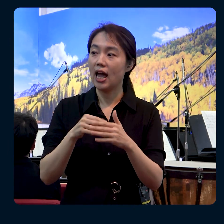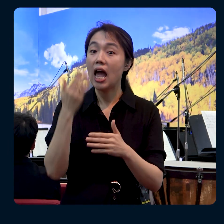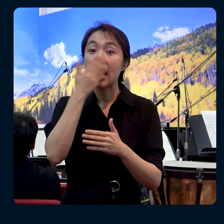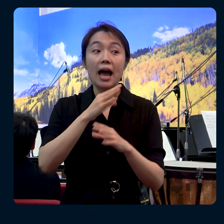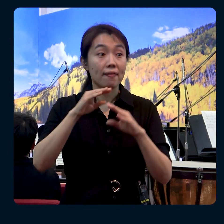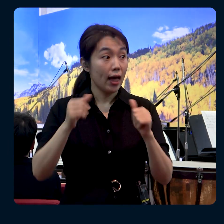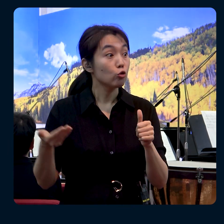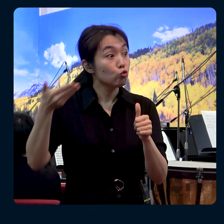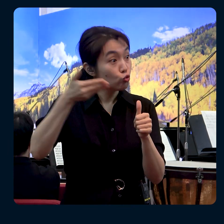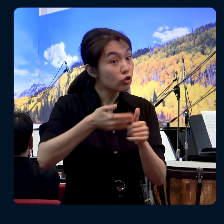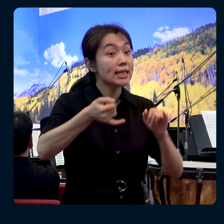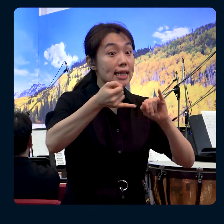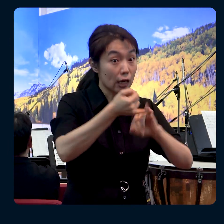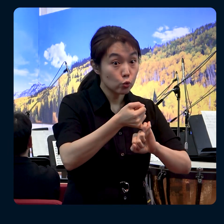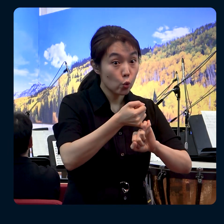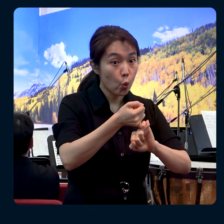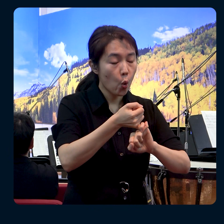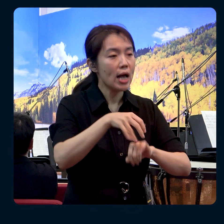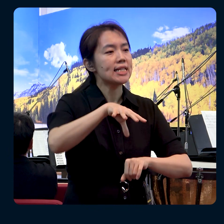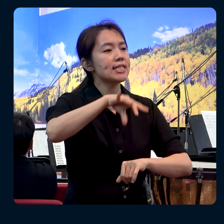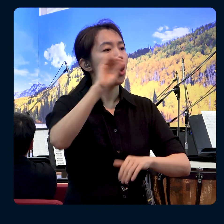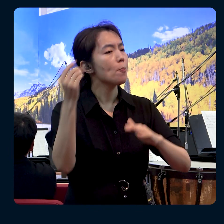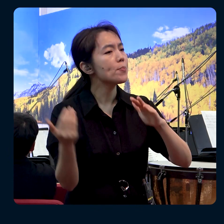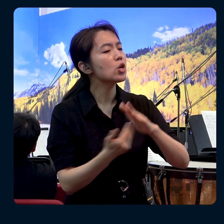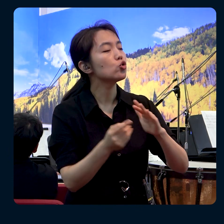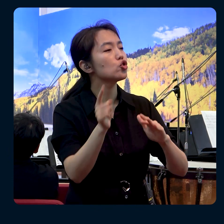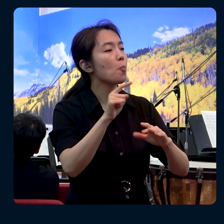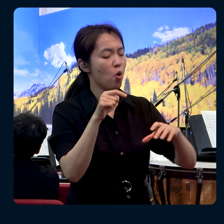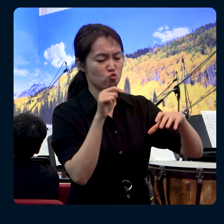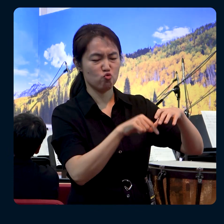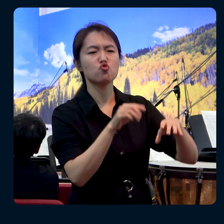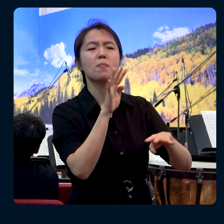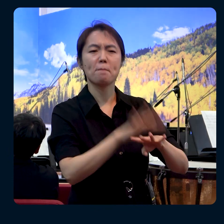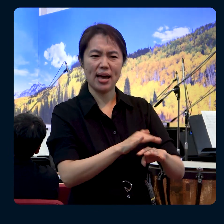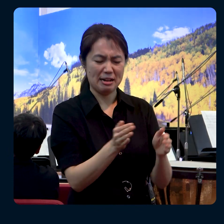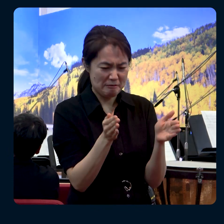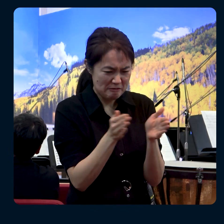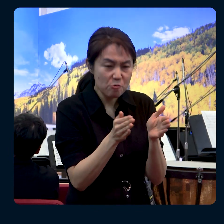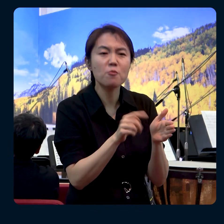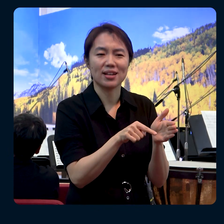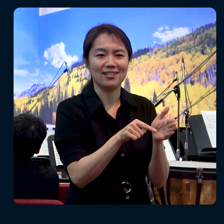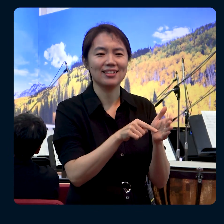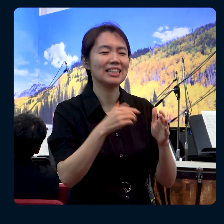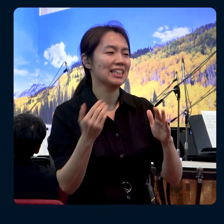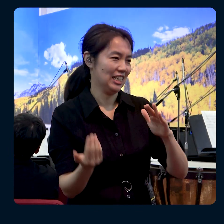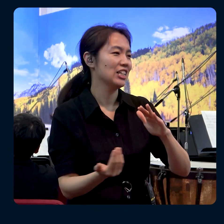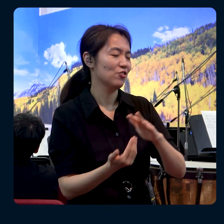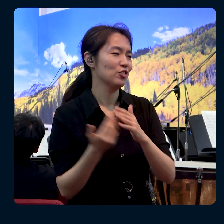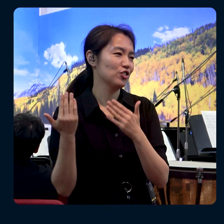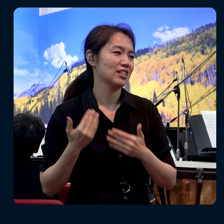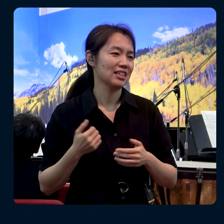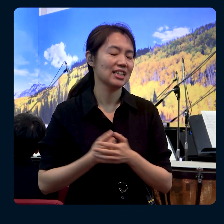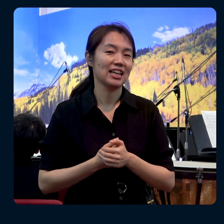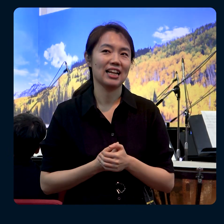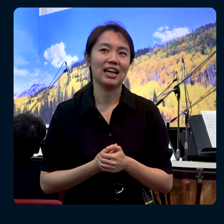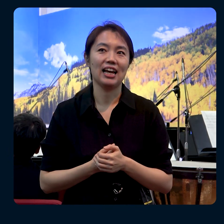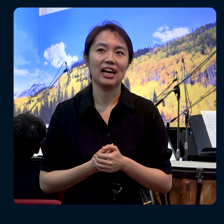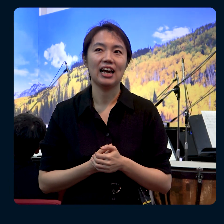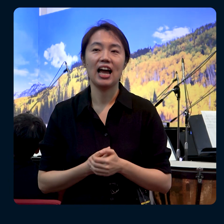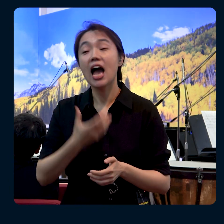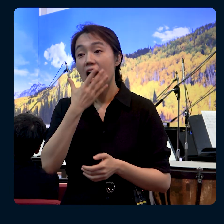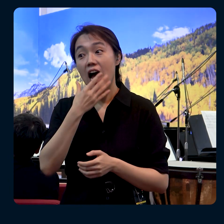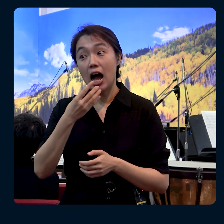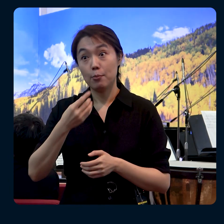처음 시작됐다, 그 말이에요. 바로 이런 자신의 땅을 얻으려고 하는 노력으로 아브라함은 그 이전에 바로